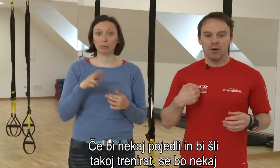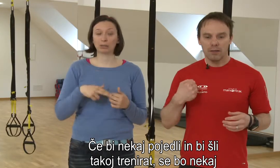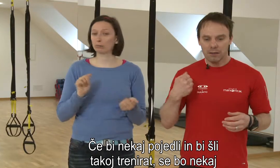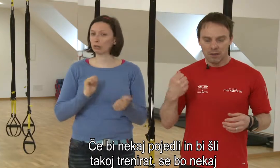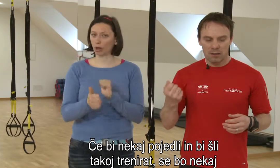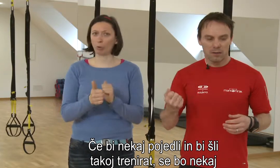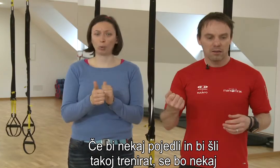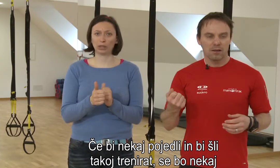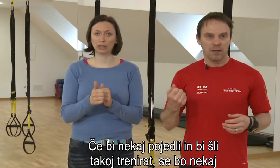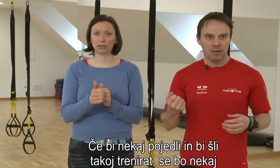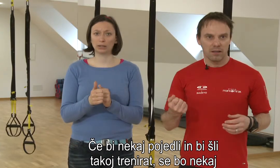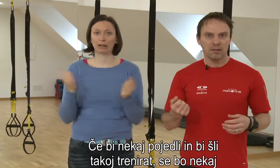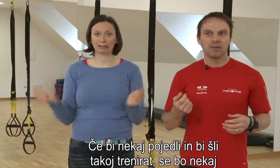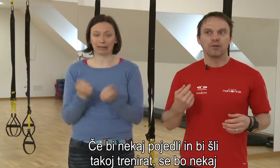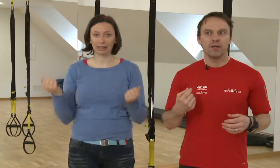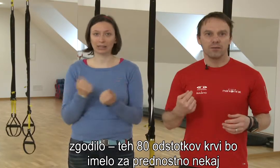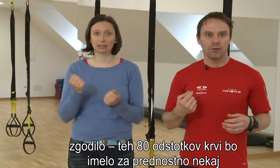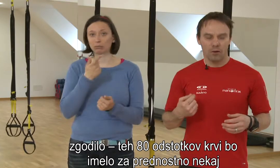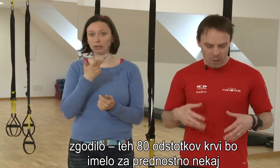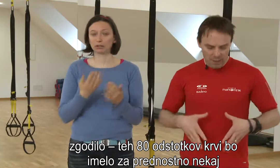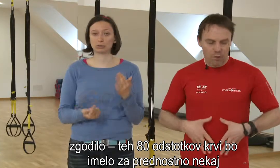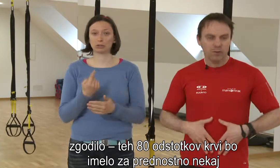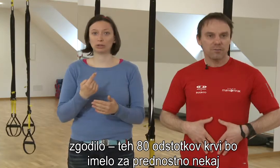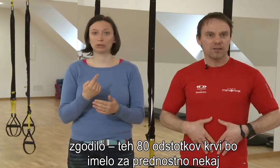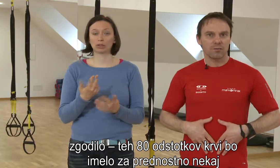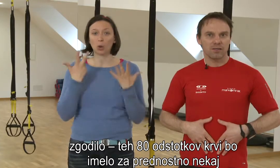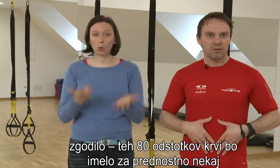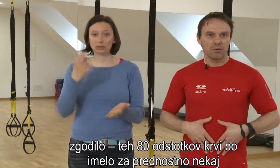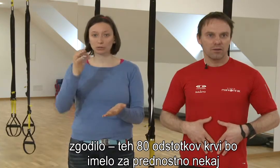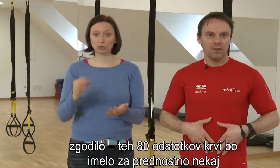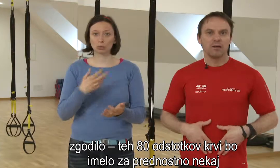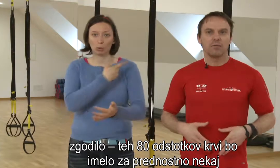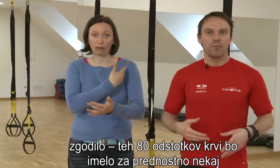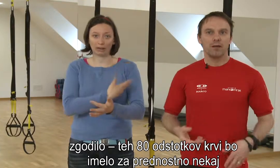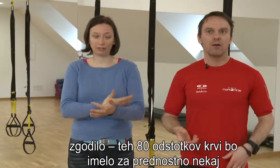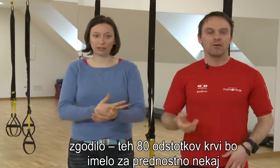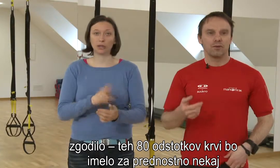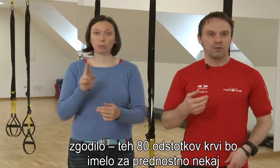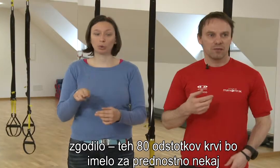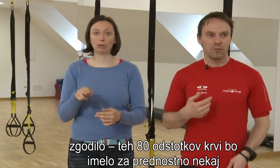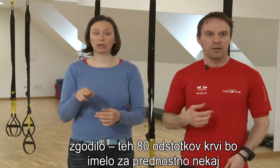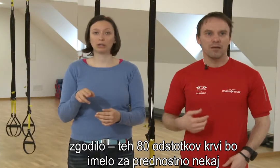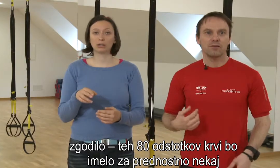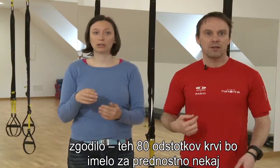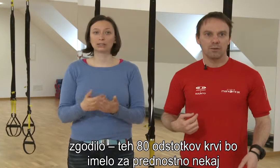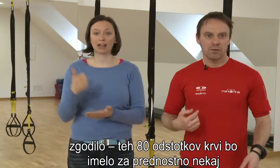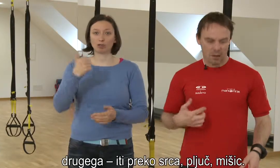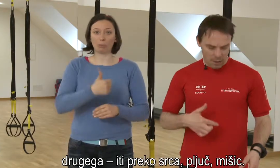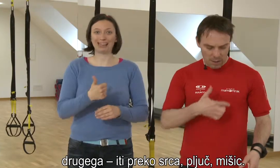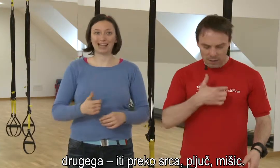takoj trenirati, se bo nekaj zgodilo. Teh 80% krvi bo imelo za dominanco nekaj drugega. Iti